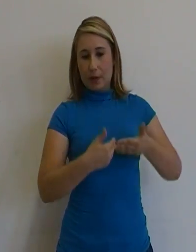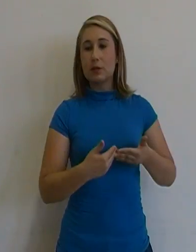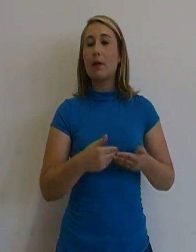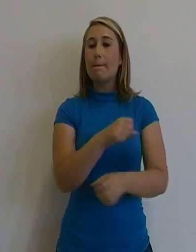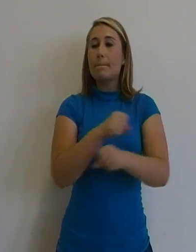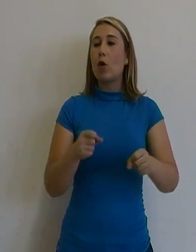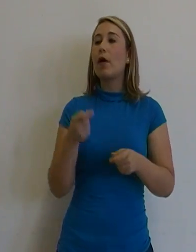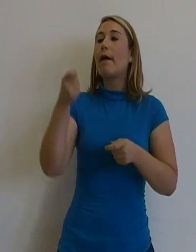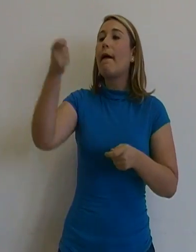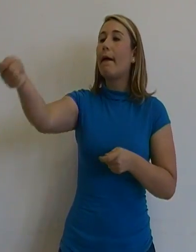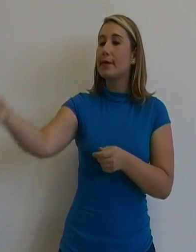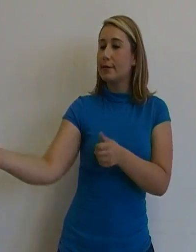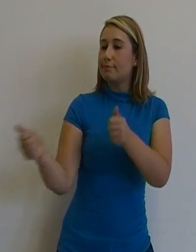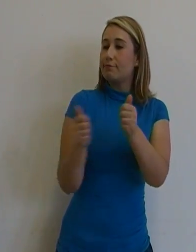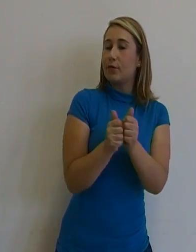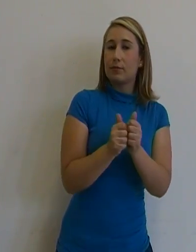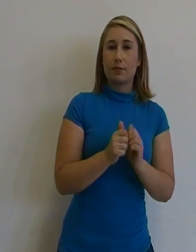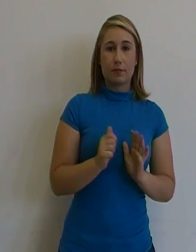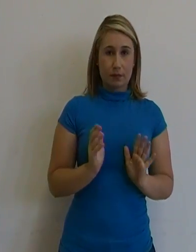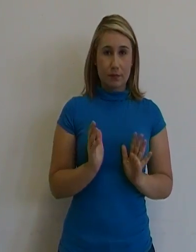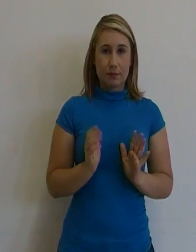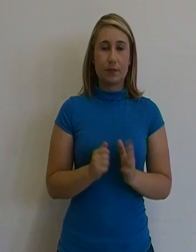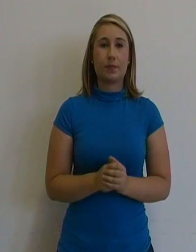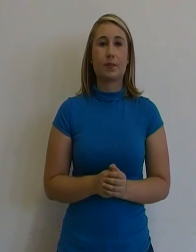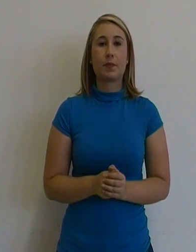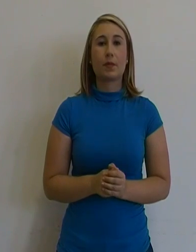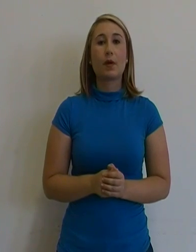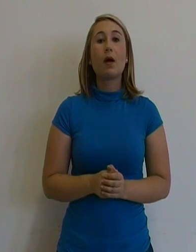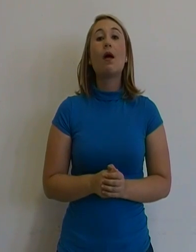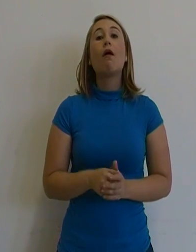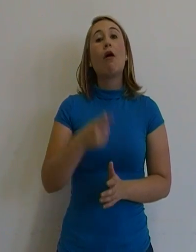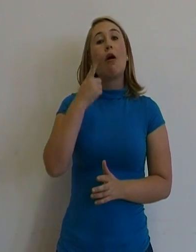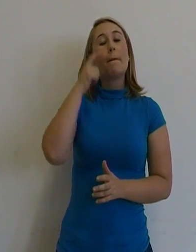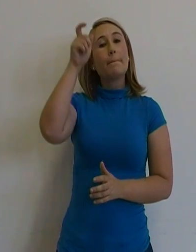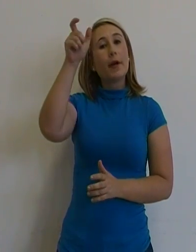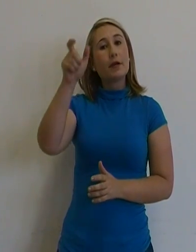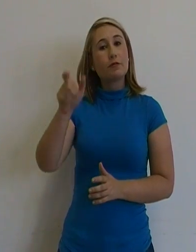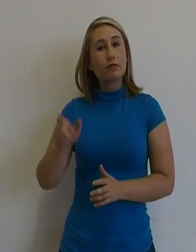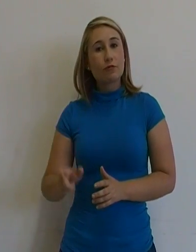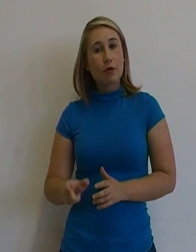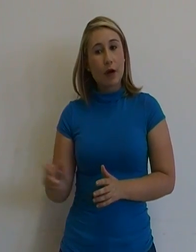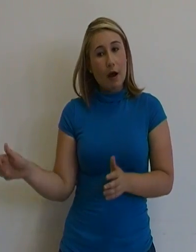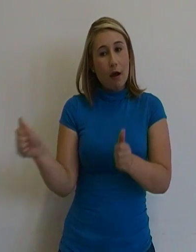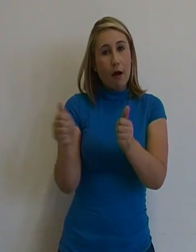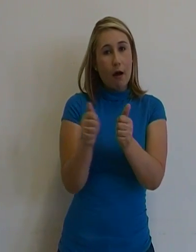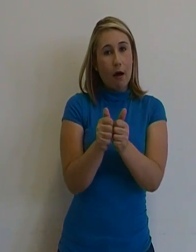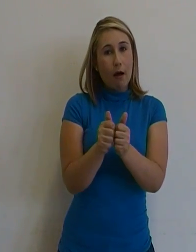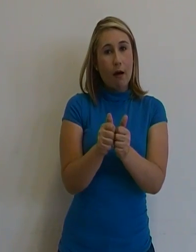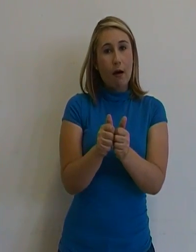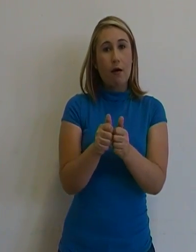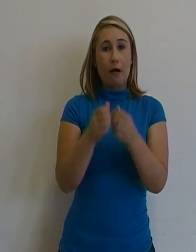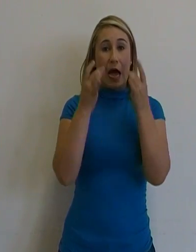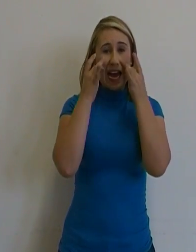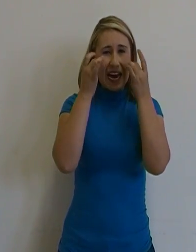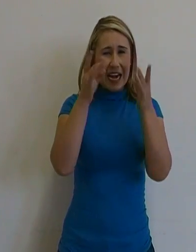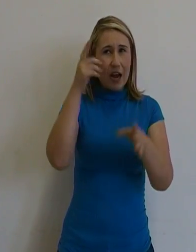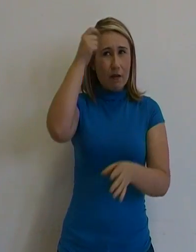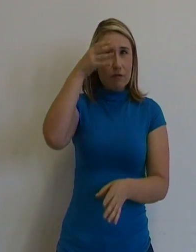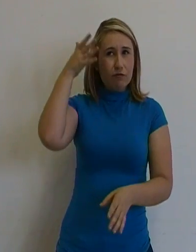la persona con discapacidad intelectual severa, mayor de 18 años, deberá